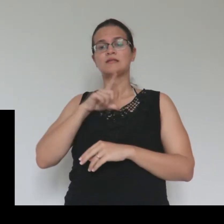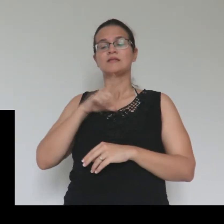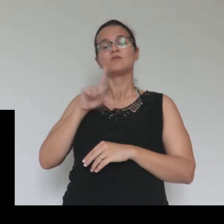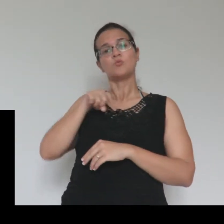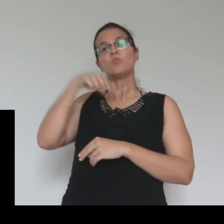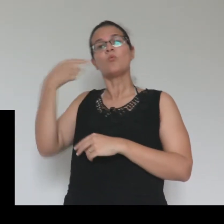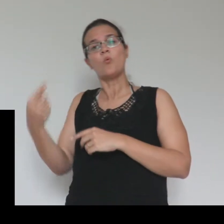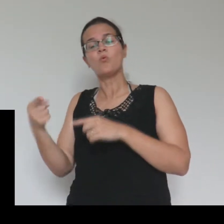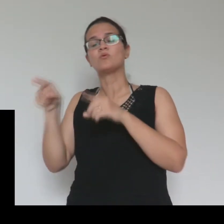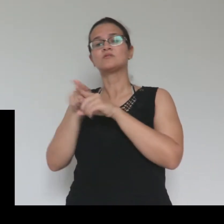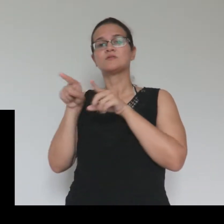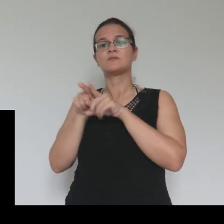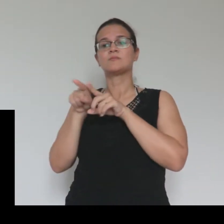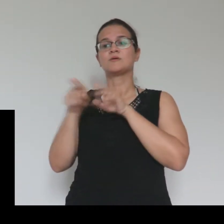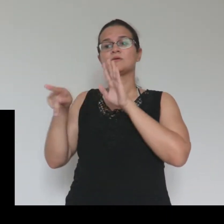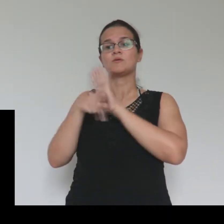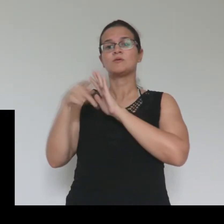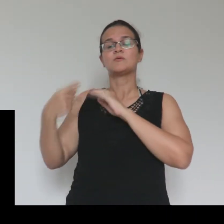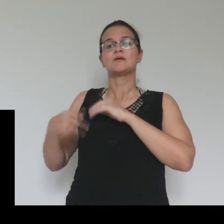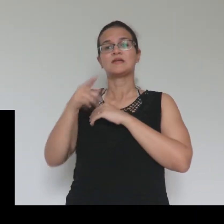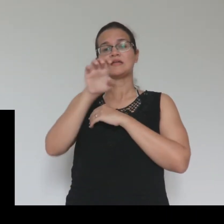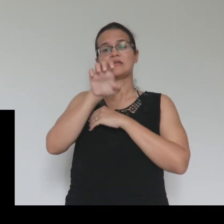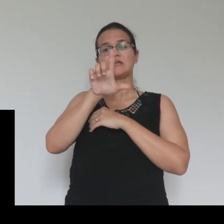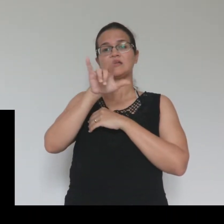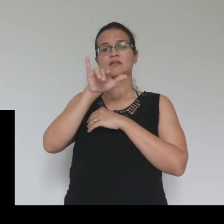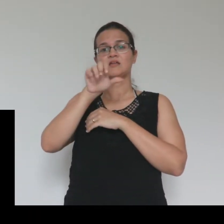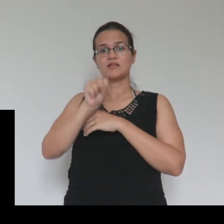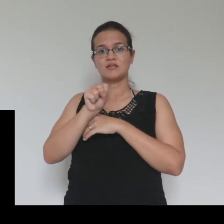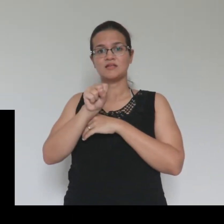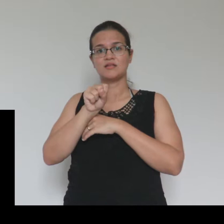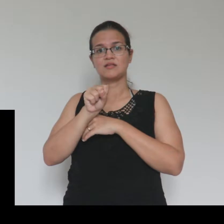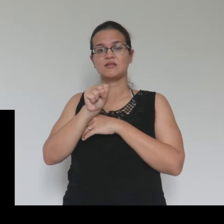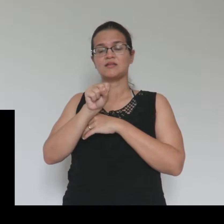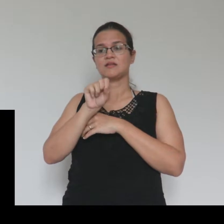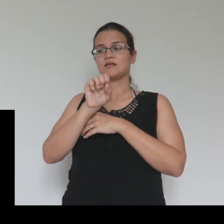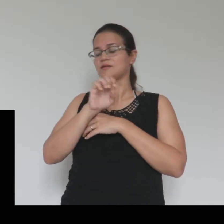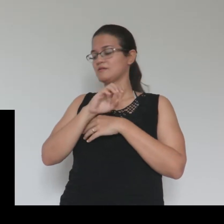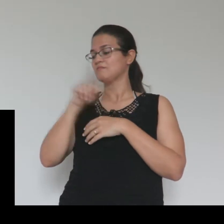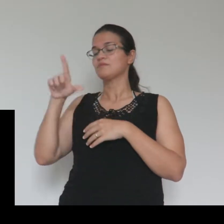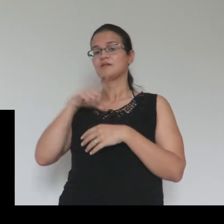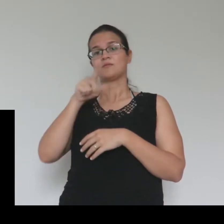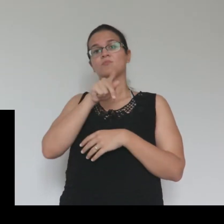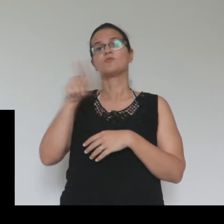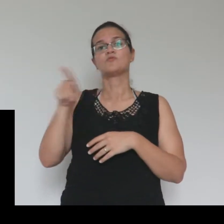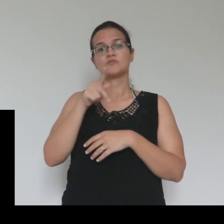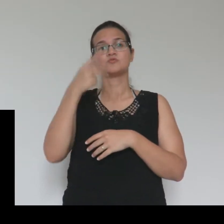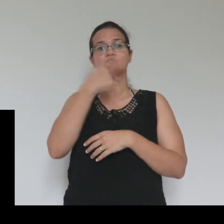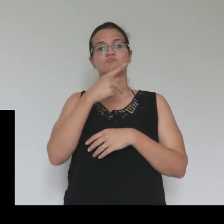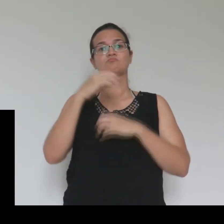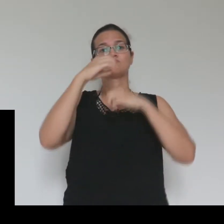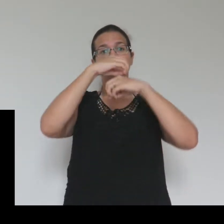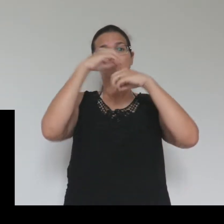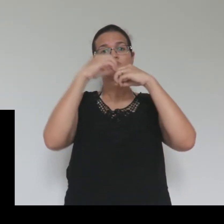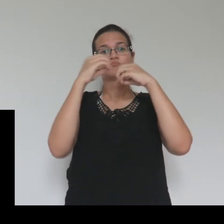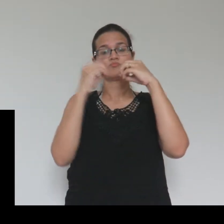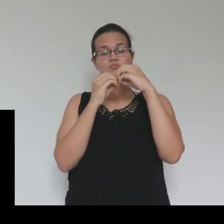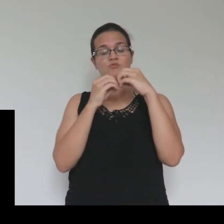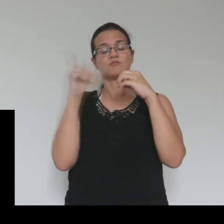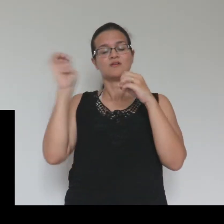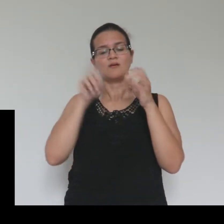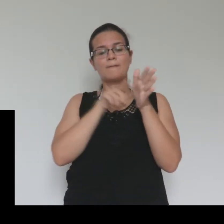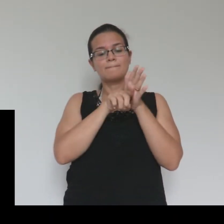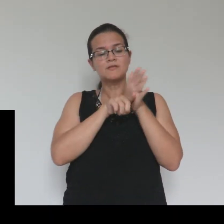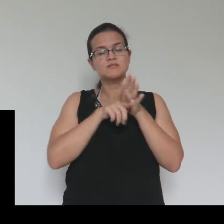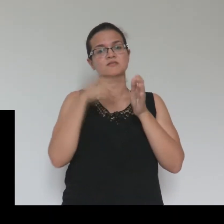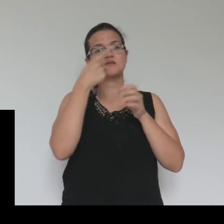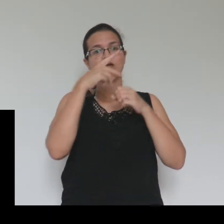também uma outra escrita de sinais que chama ELIS, que é feita por uma professora da Universidade Federal de Goiás, né, que foi a pesquisa de